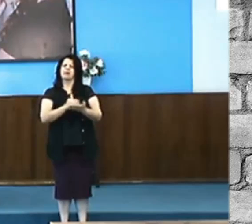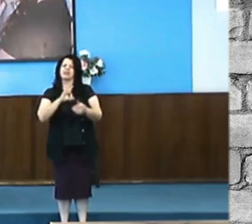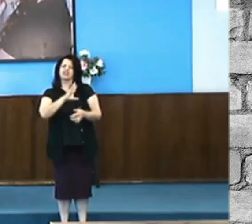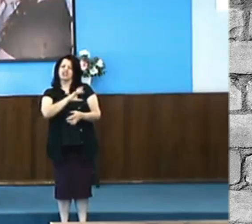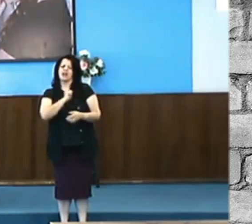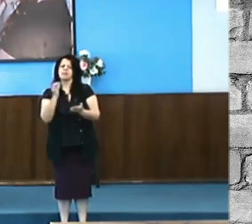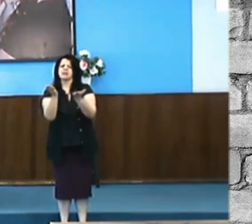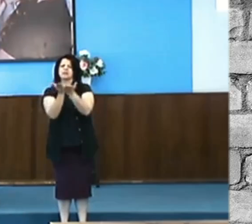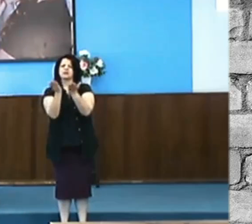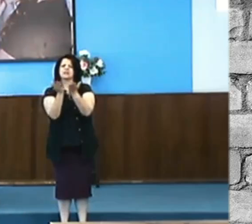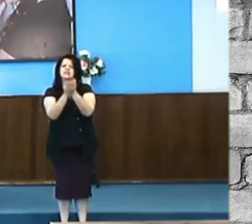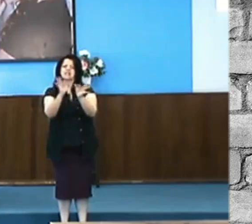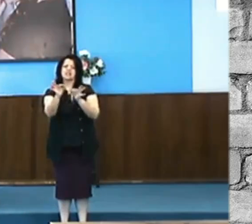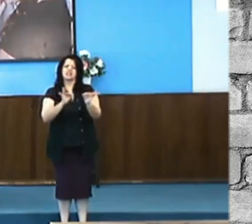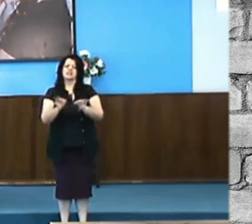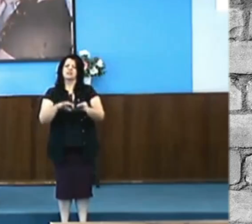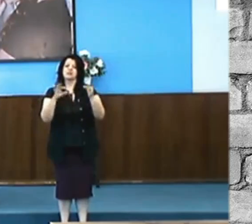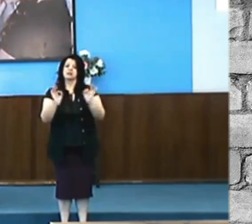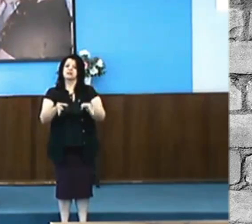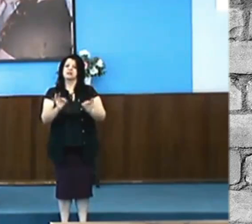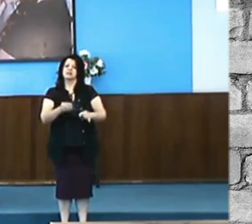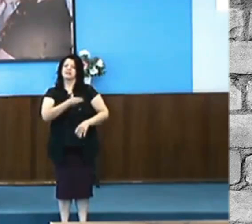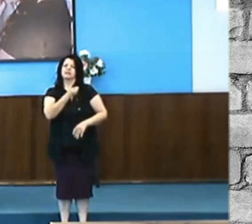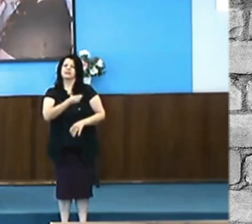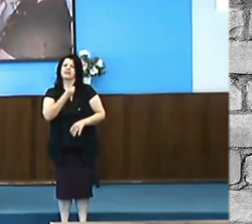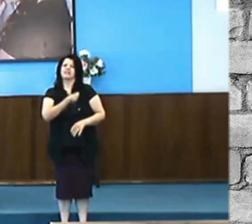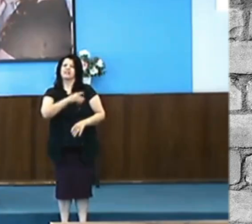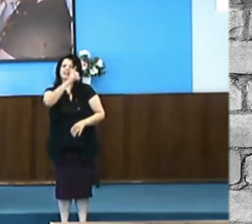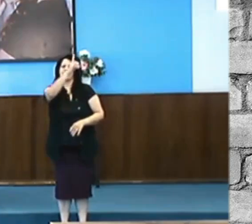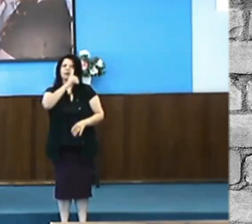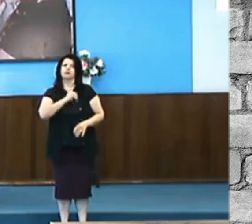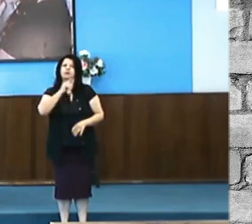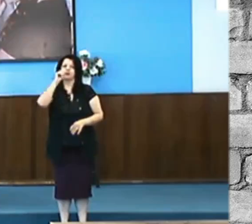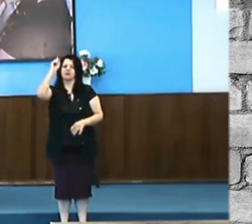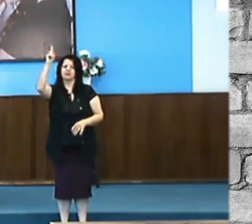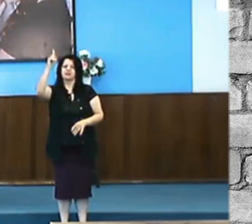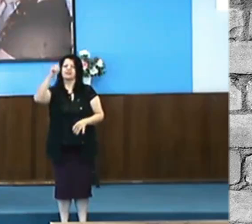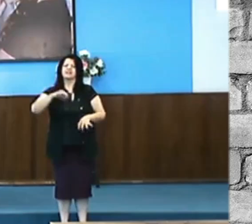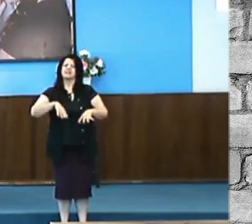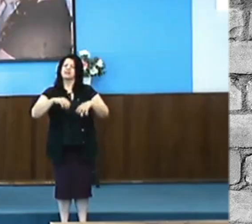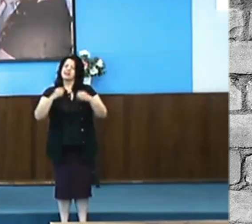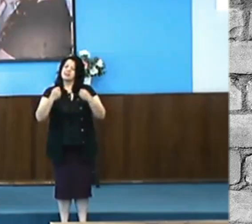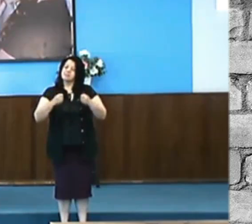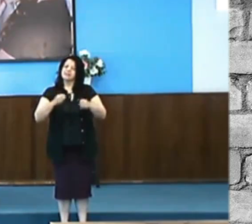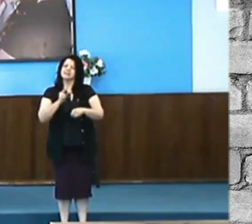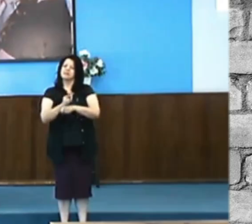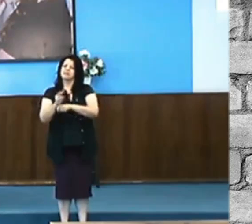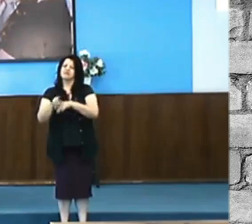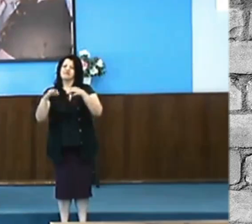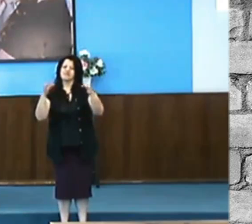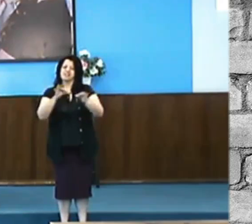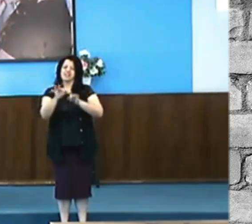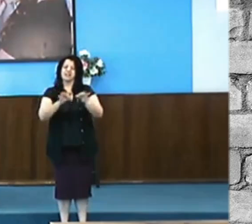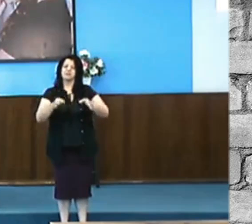cuidando e administrando bem a vida, que é um dom de Deus e que, como mordomos, precisamos de fato e de verdade administrar com